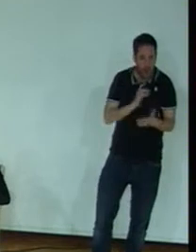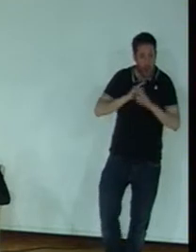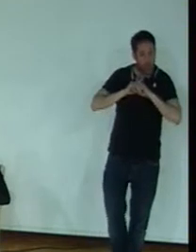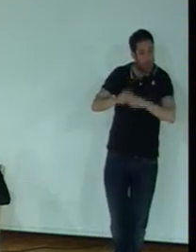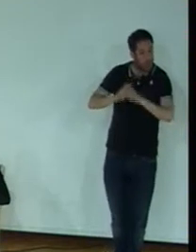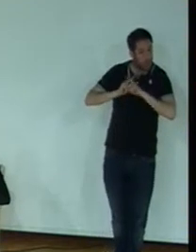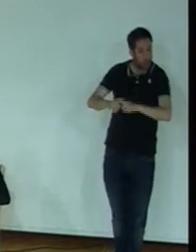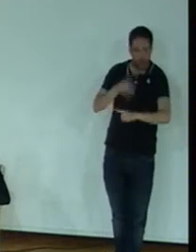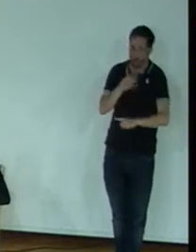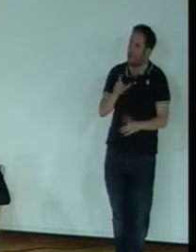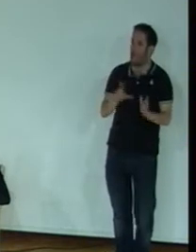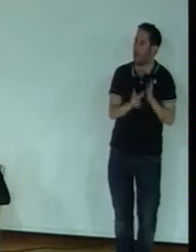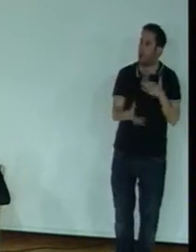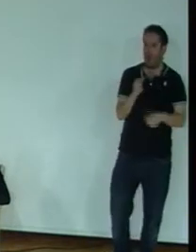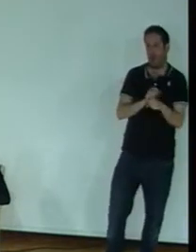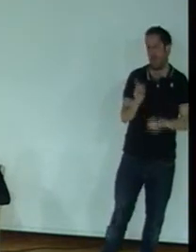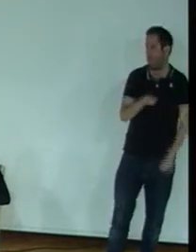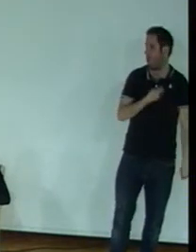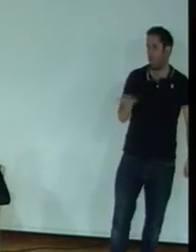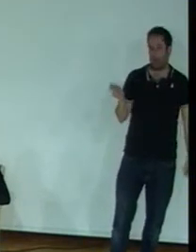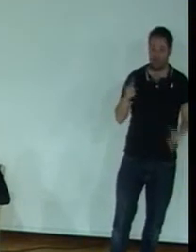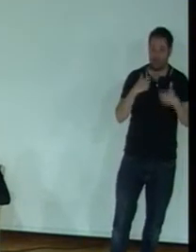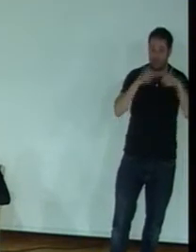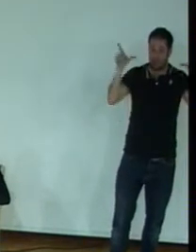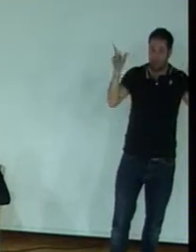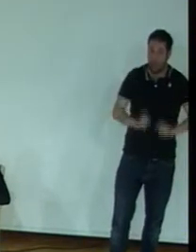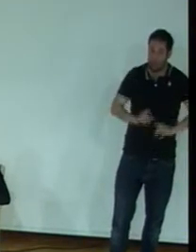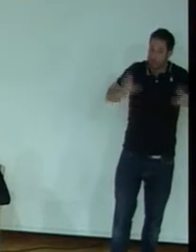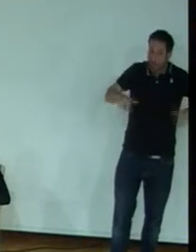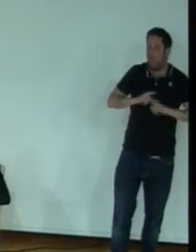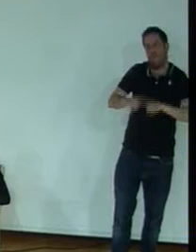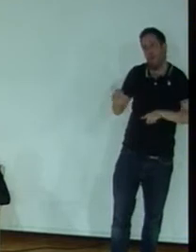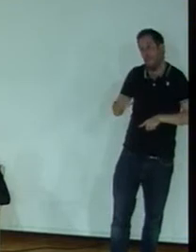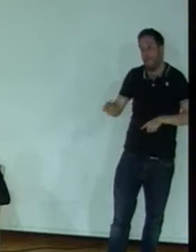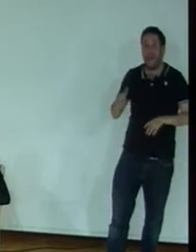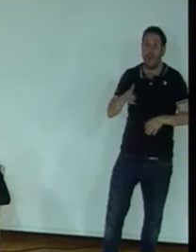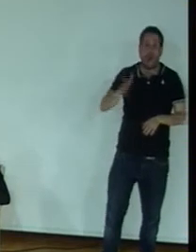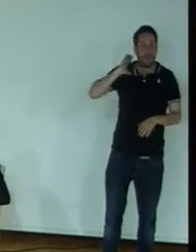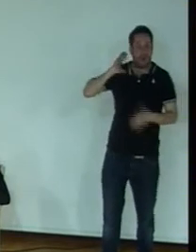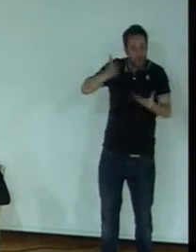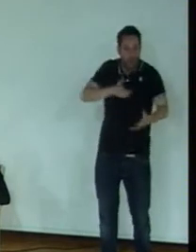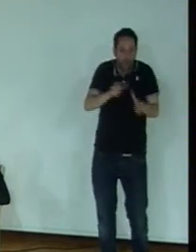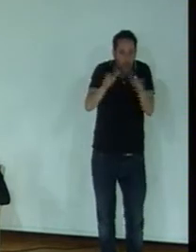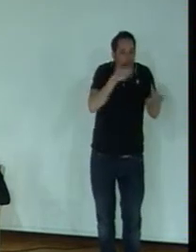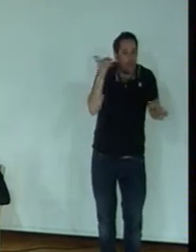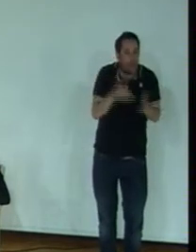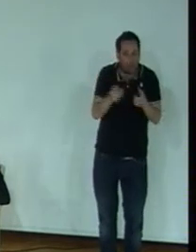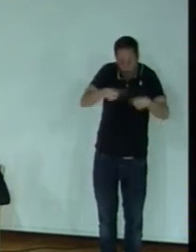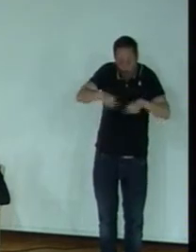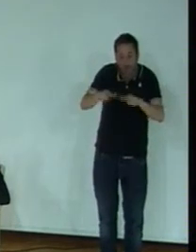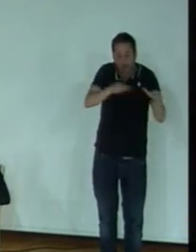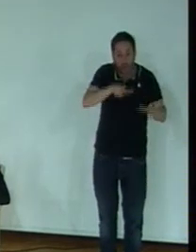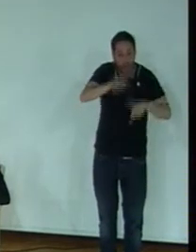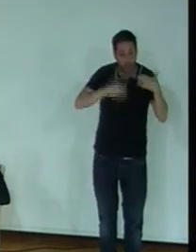pour justifier cette loi très liberticide, c'était « mais il y aura un meilleur contrôle qu'avant, puisque la commission de contrôle comportera plus